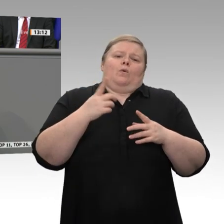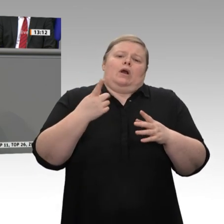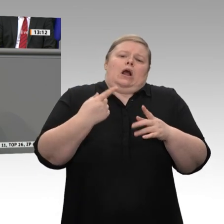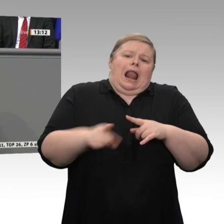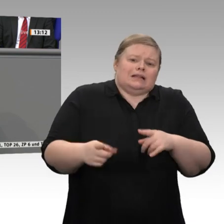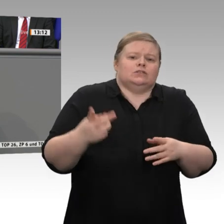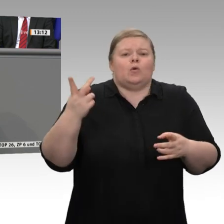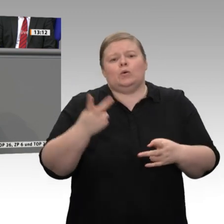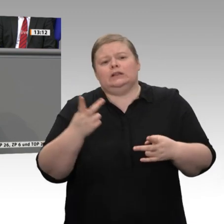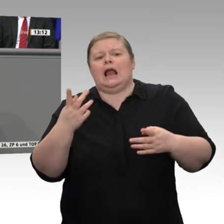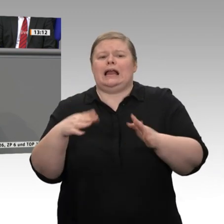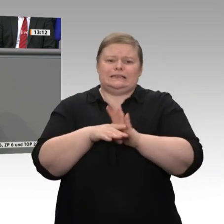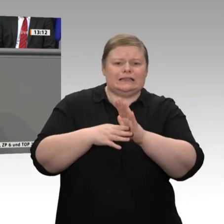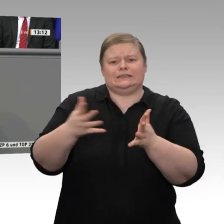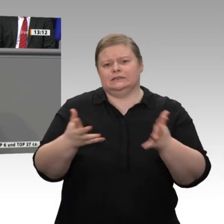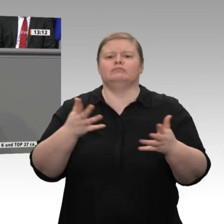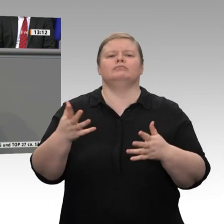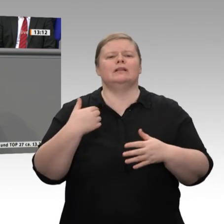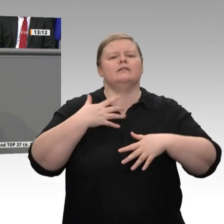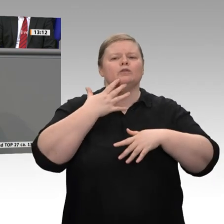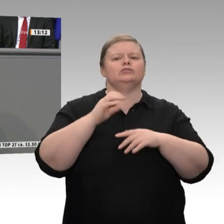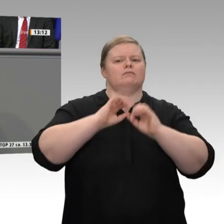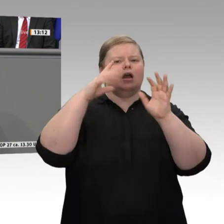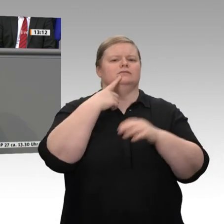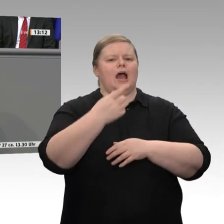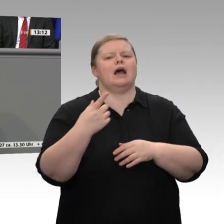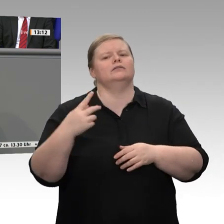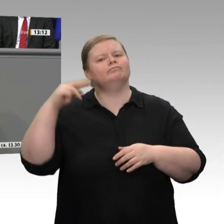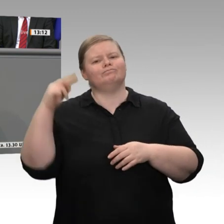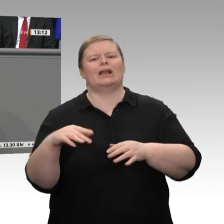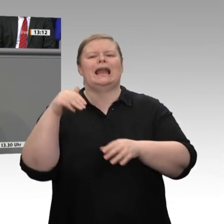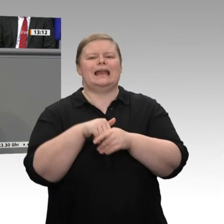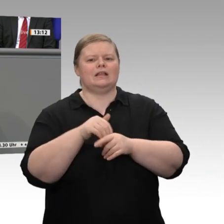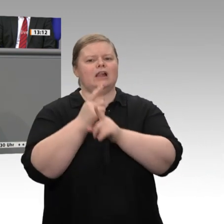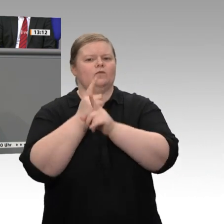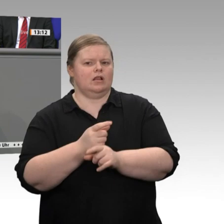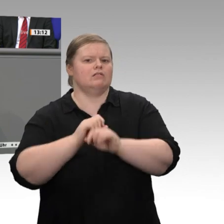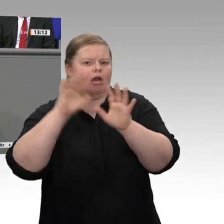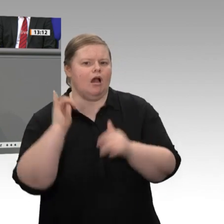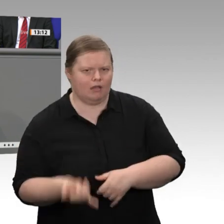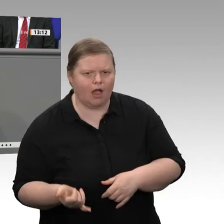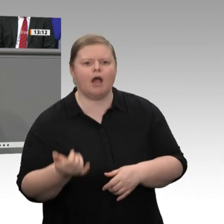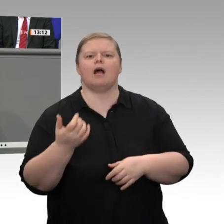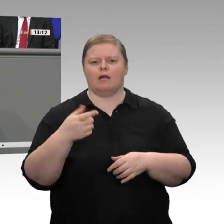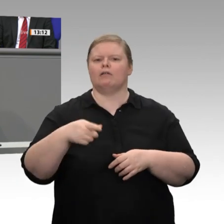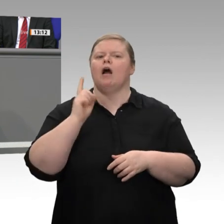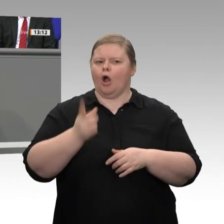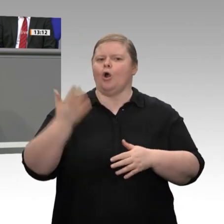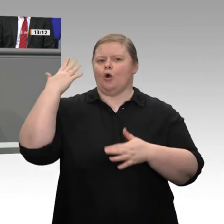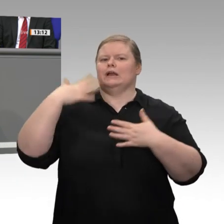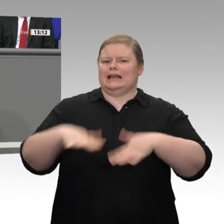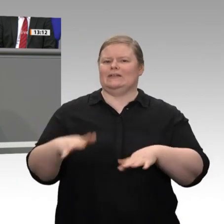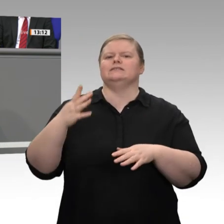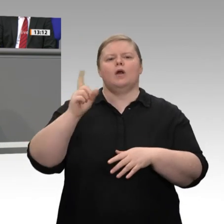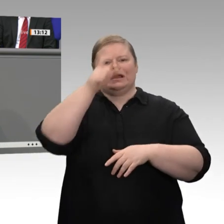dass dies keine Frage der Rechtsstellung ist. Die Rechtsstellung der Betroffenen, die die notwendigen Voraussetzungen erfüllen, wird